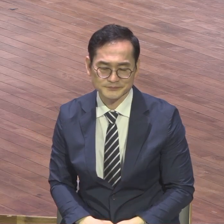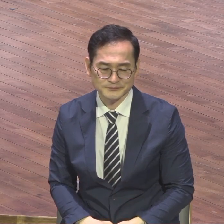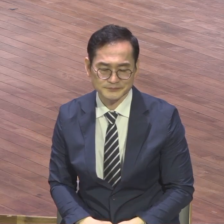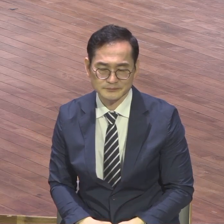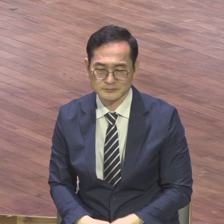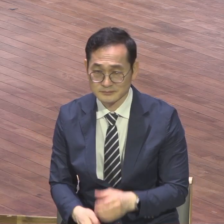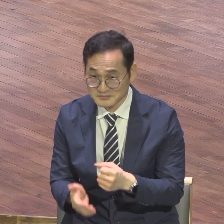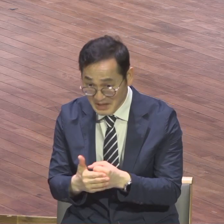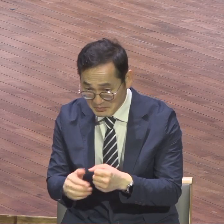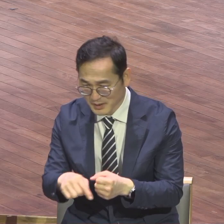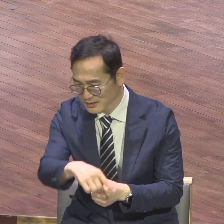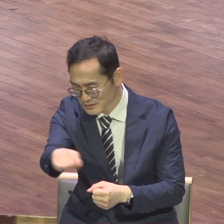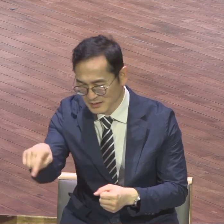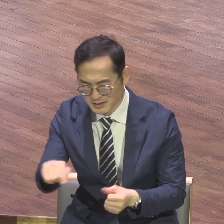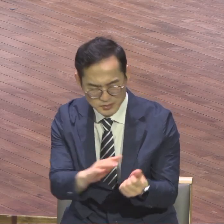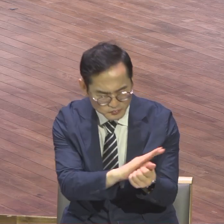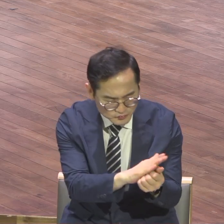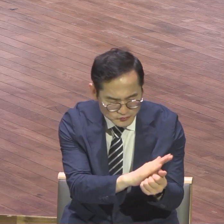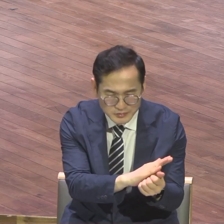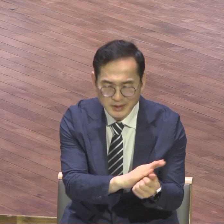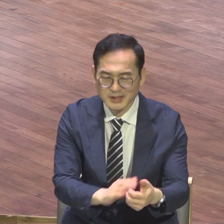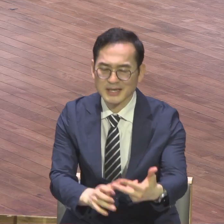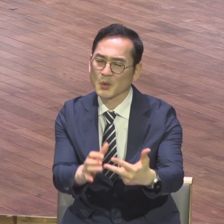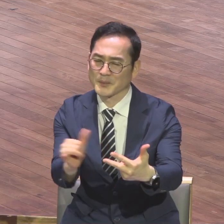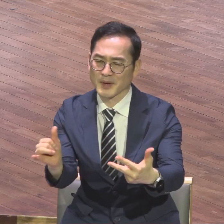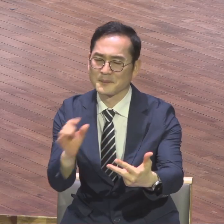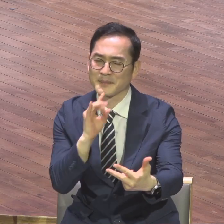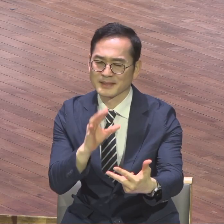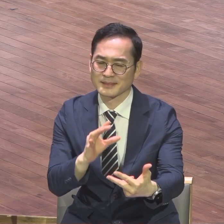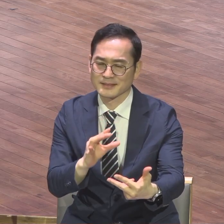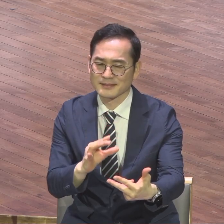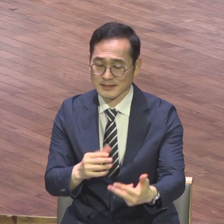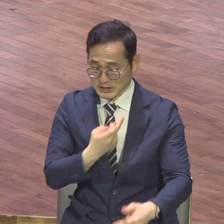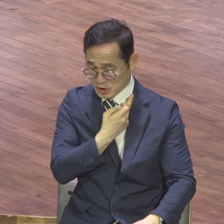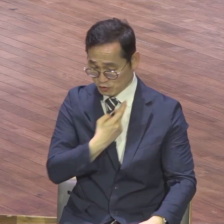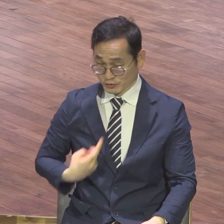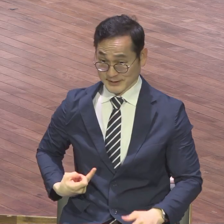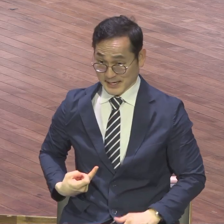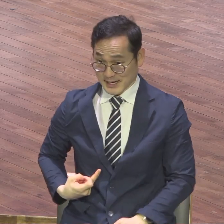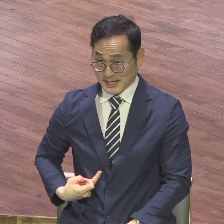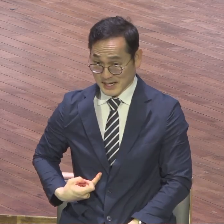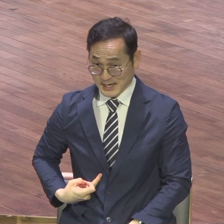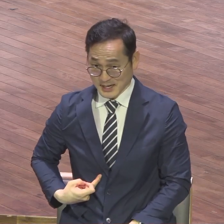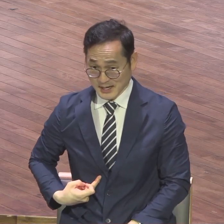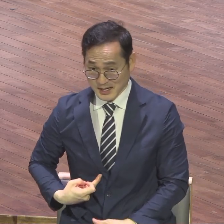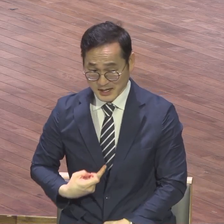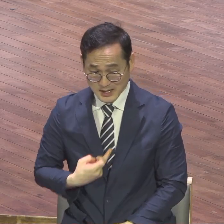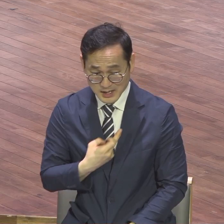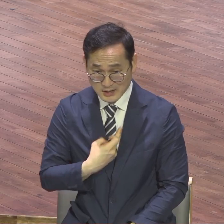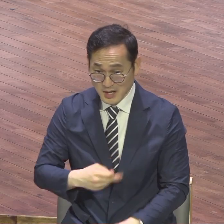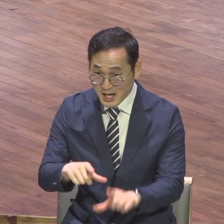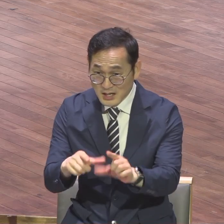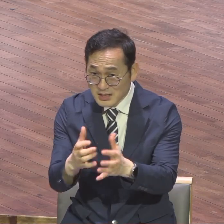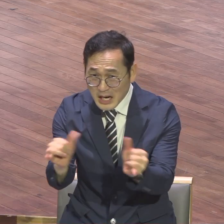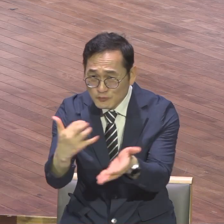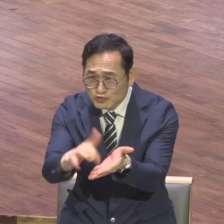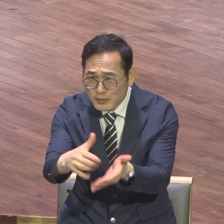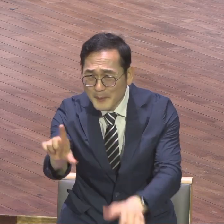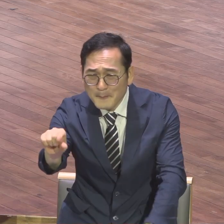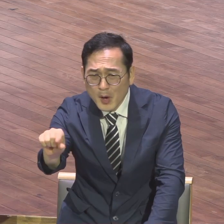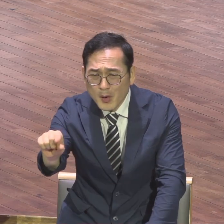뽑기로 결정했어요. 사실 소수의 사도들 12명 이런 부분을 일일이 감당을 못해요. 만 명이 넘는데